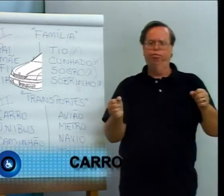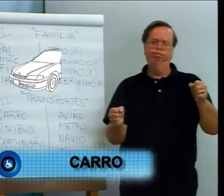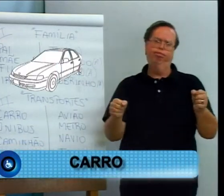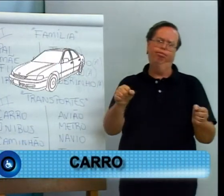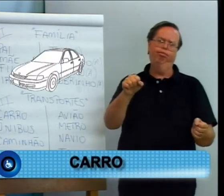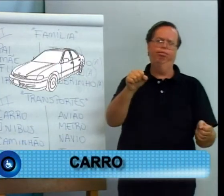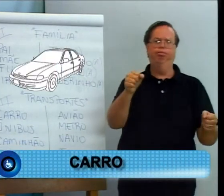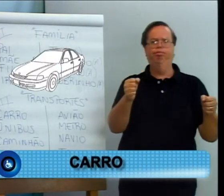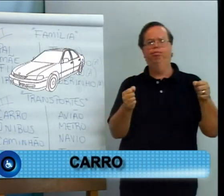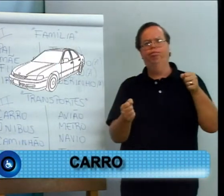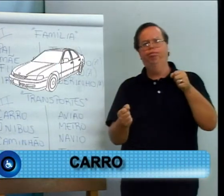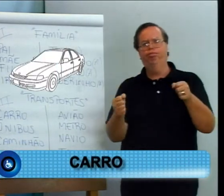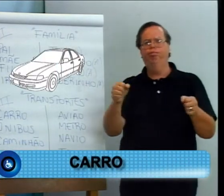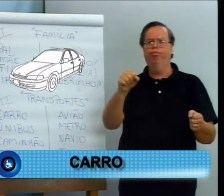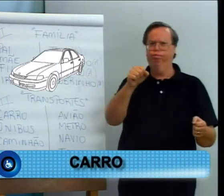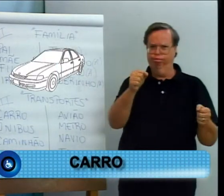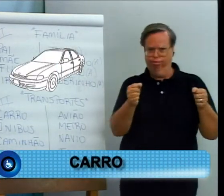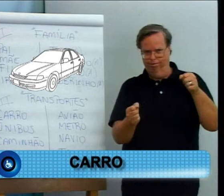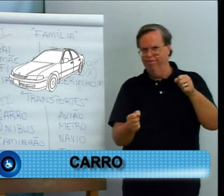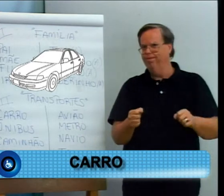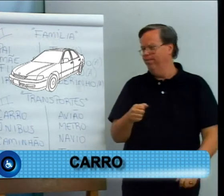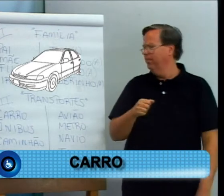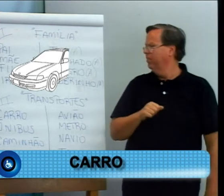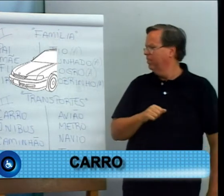Carro. Esse é o sinal de carro.